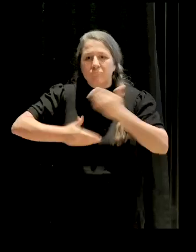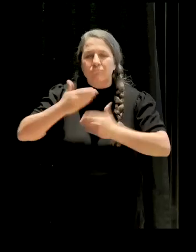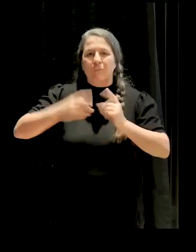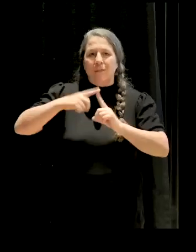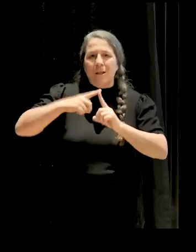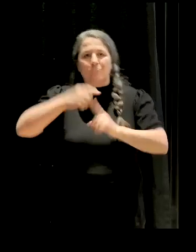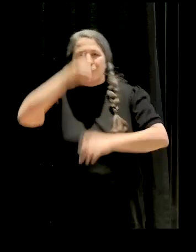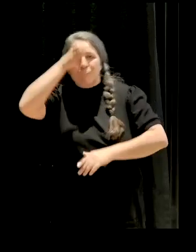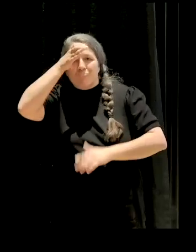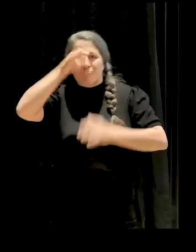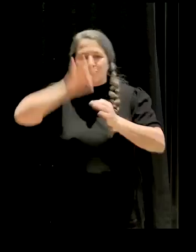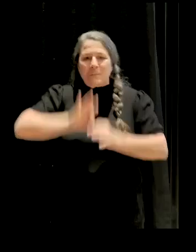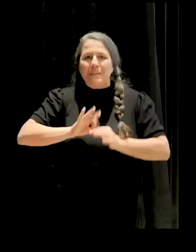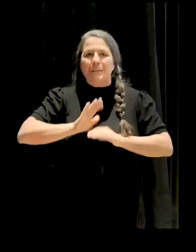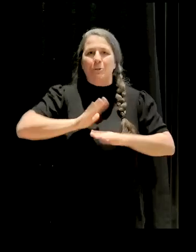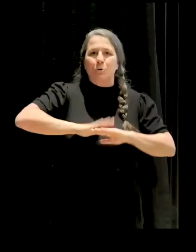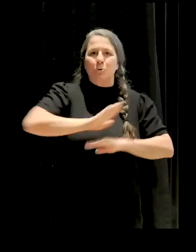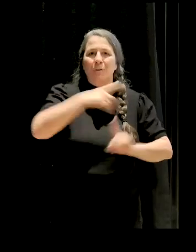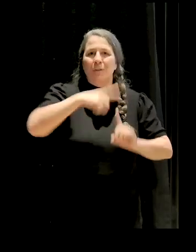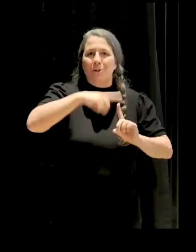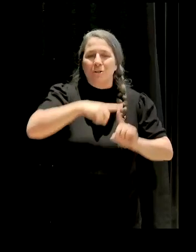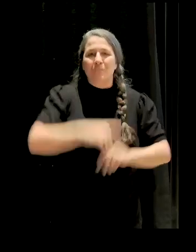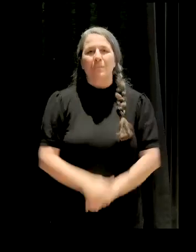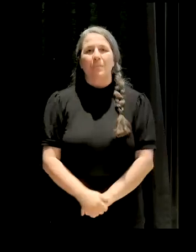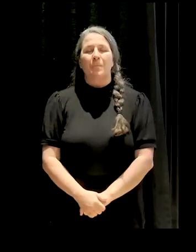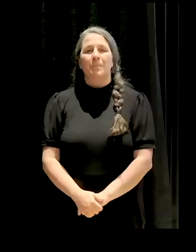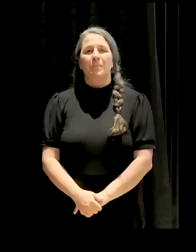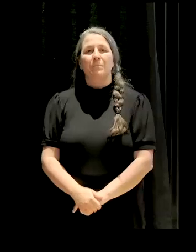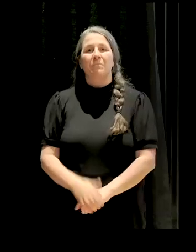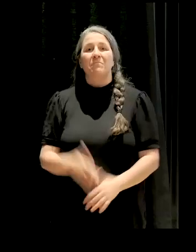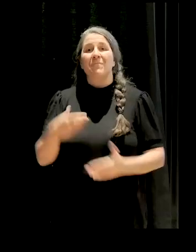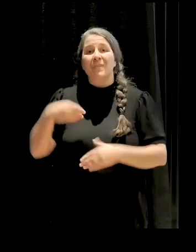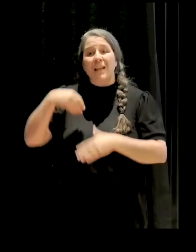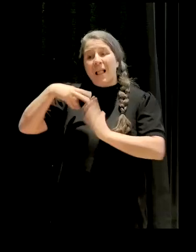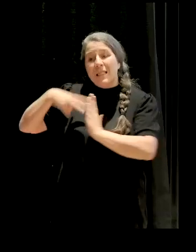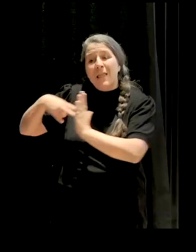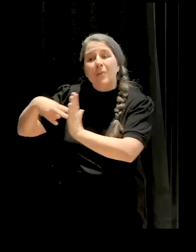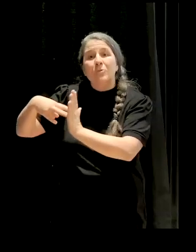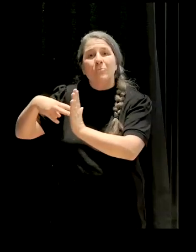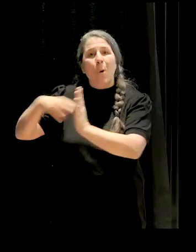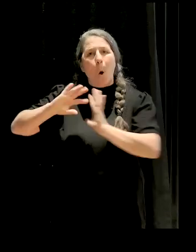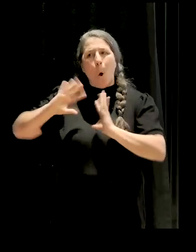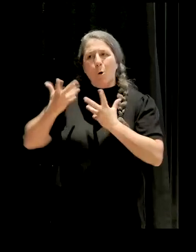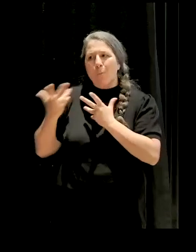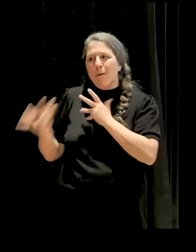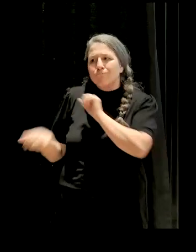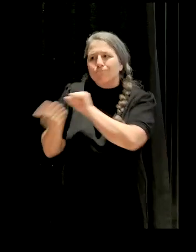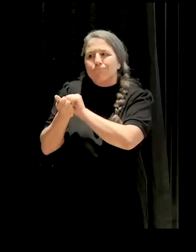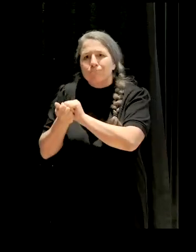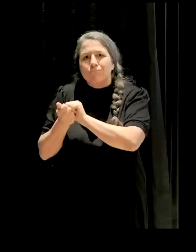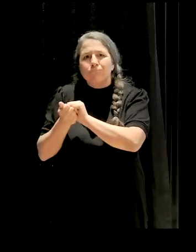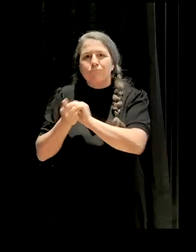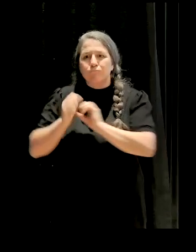certaines connaissances spécifiques. Puis, il y a peu d'exemples actuellement dans la littérature sur comment inclure efficacement, mais